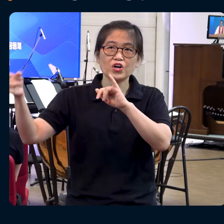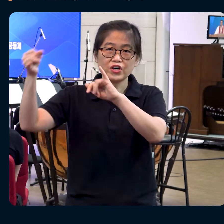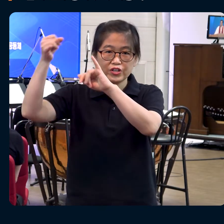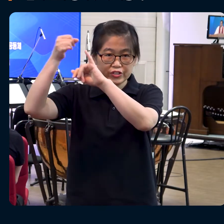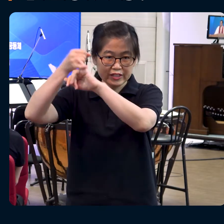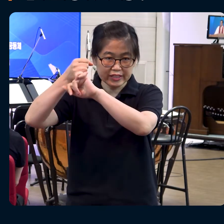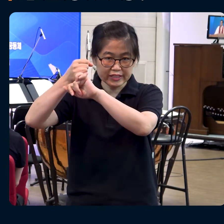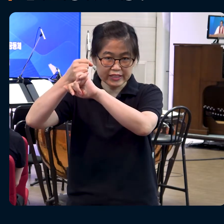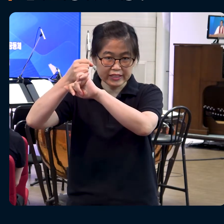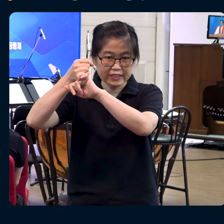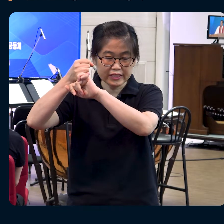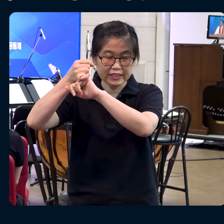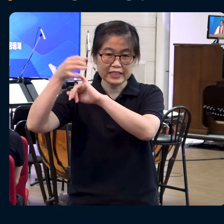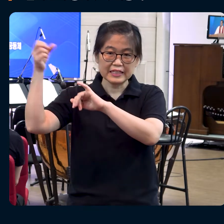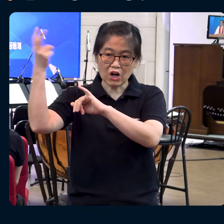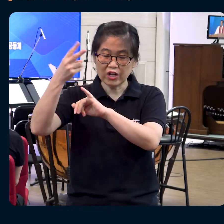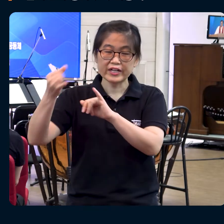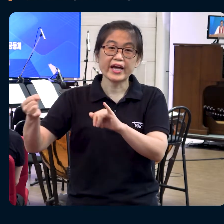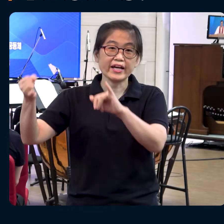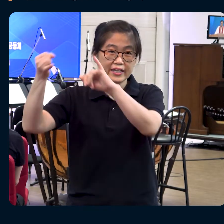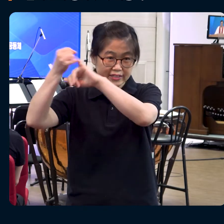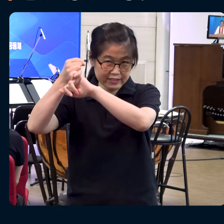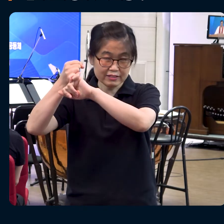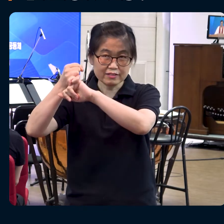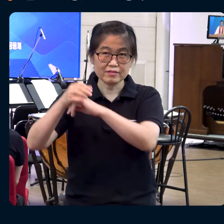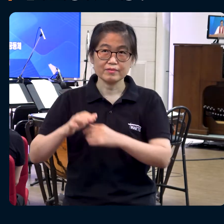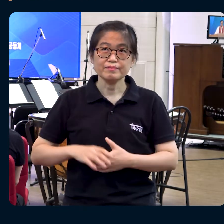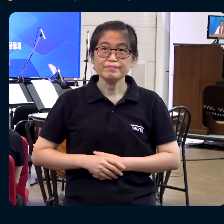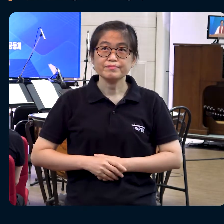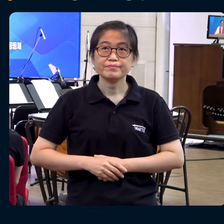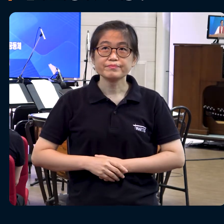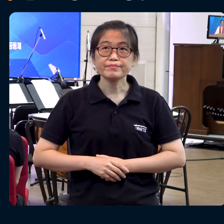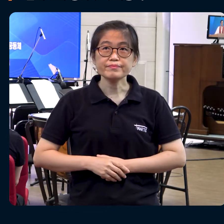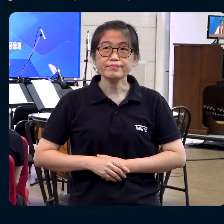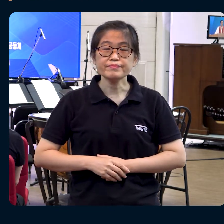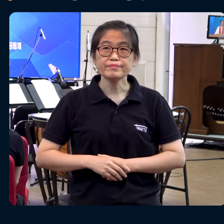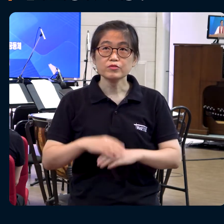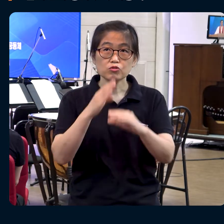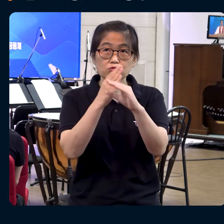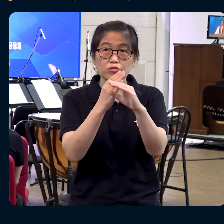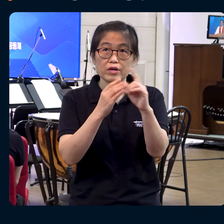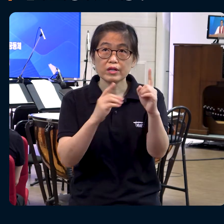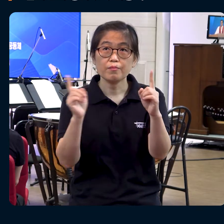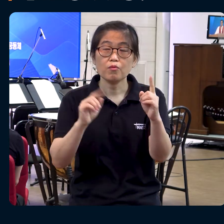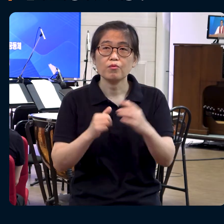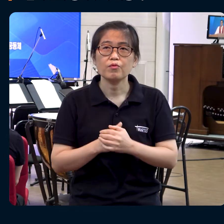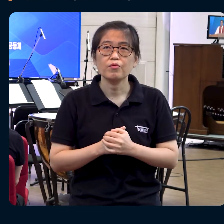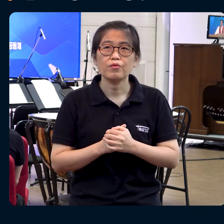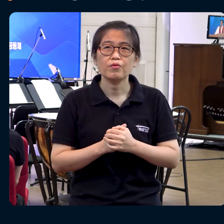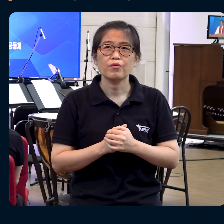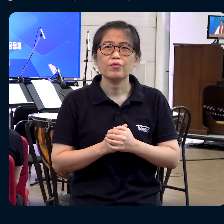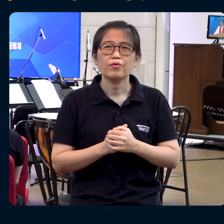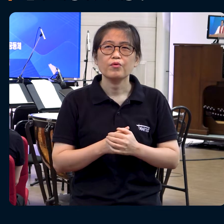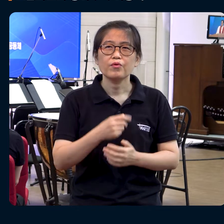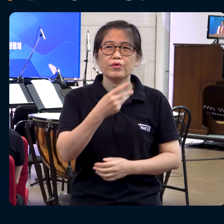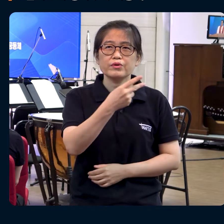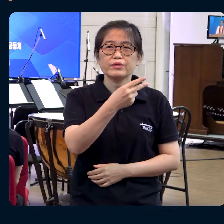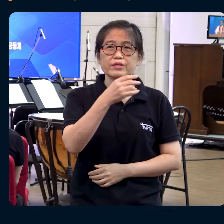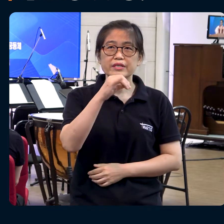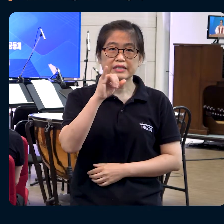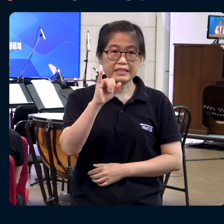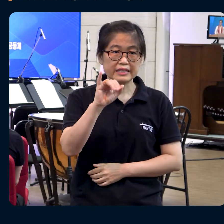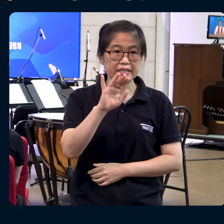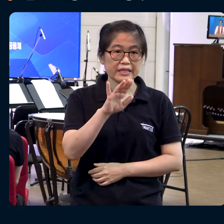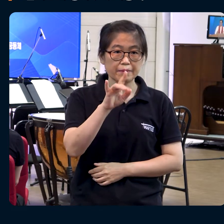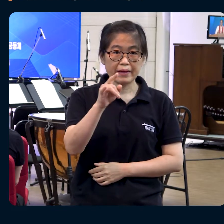사실은 언약 갱신을 하는 그런 역사를 행하시잖아요. 그 중에 가장 대표적인 것 중에 하나가 뭐예요? 바로